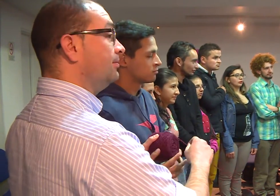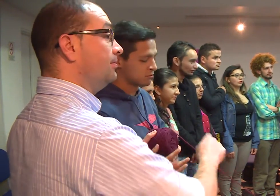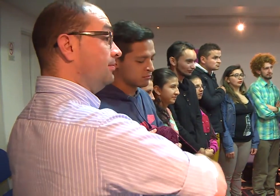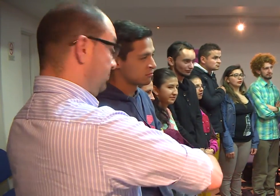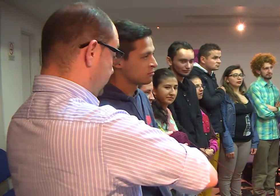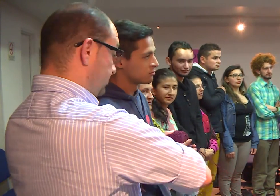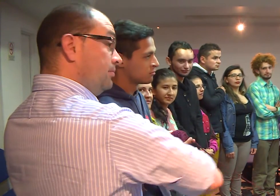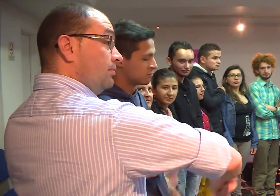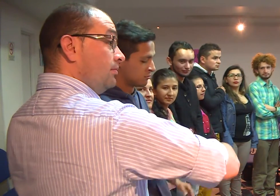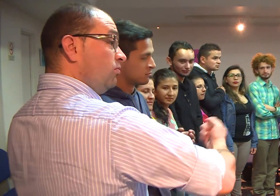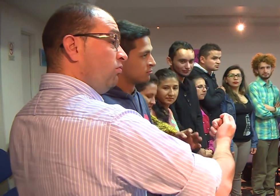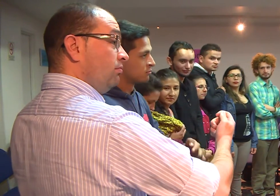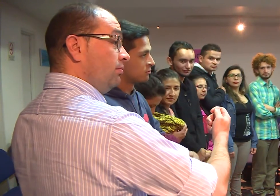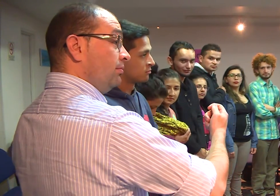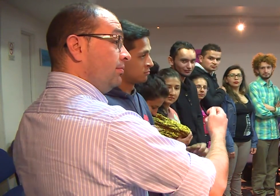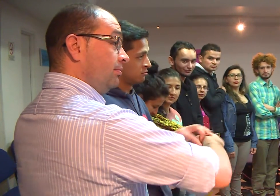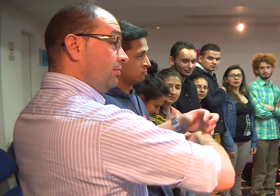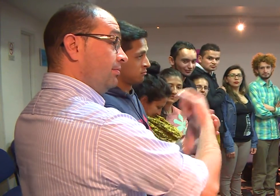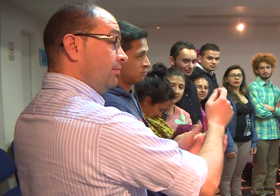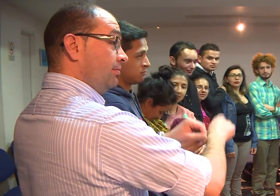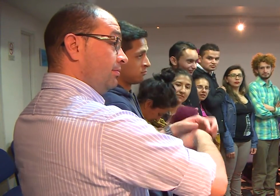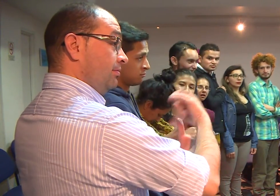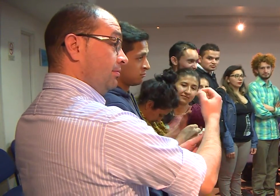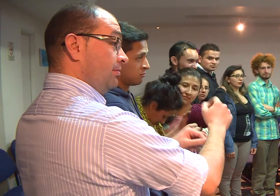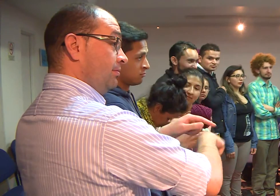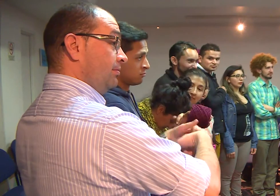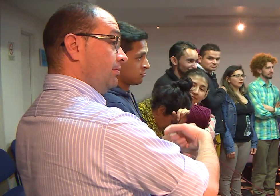No, es que queda grabado. No se oye, sino